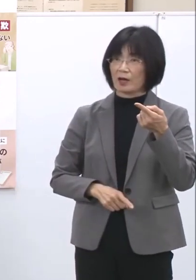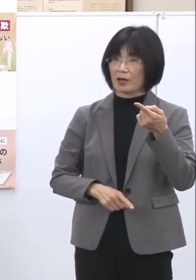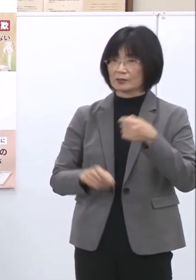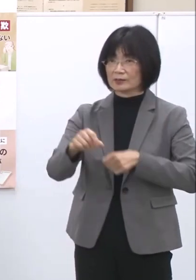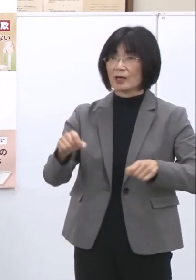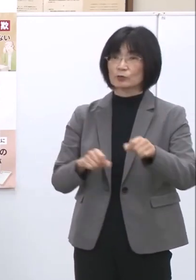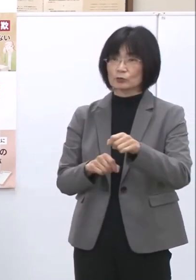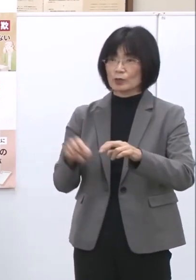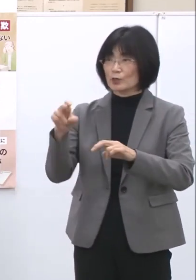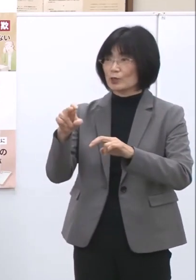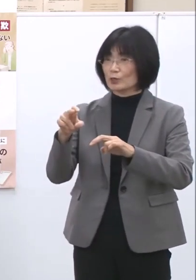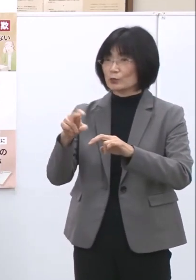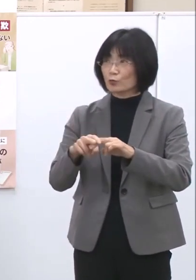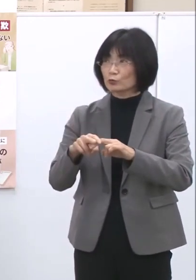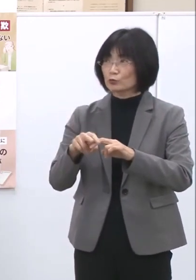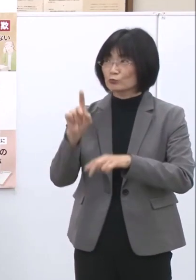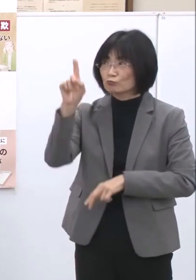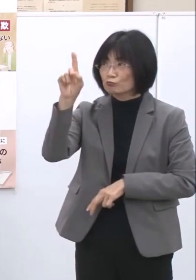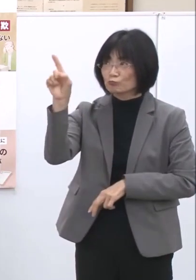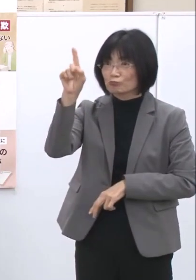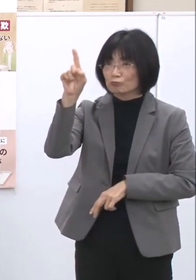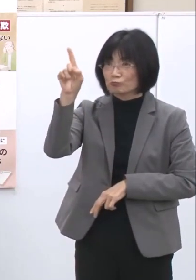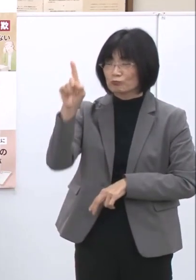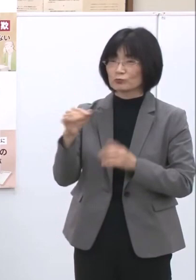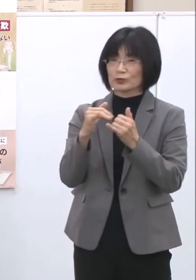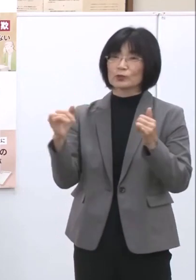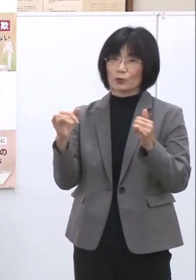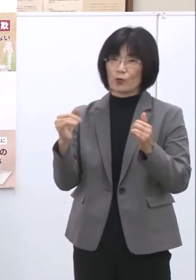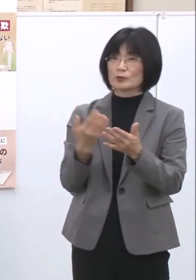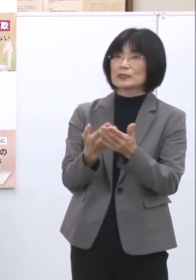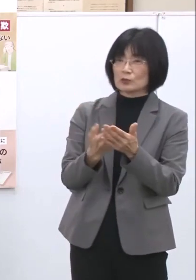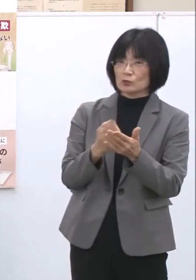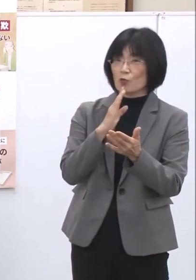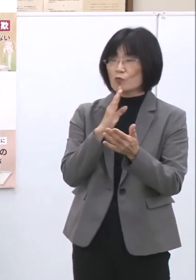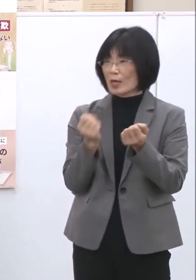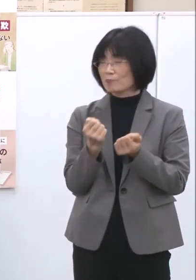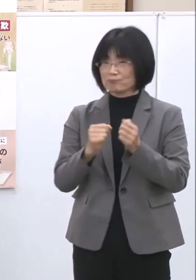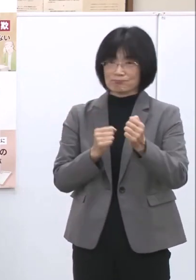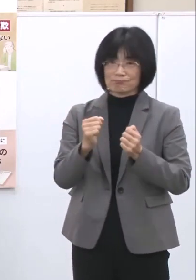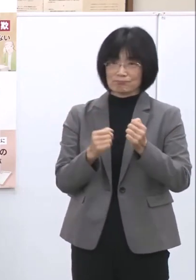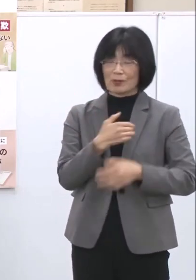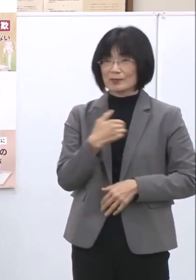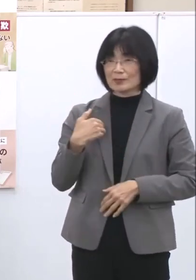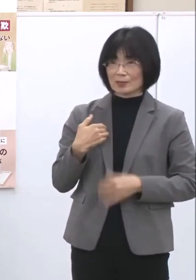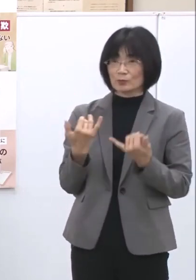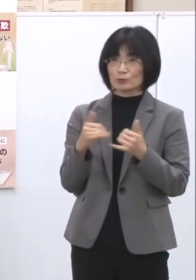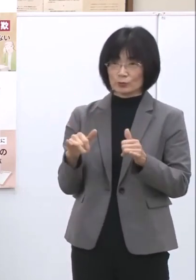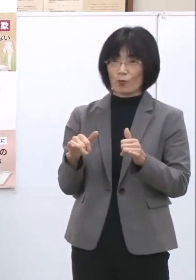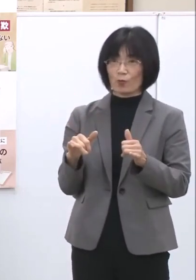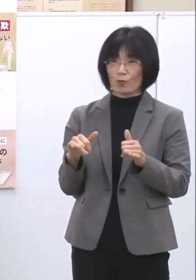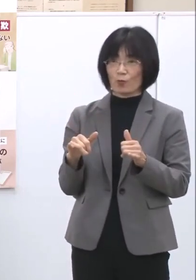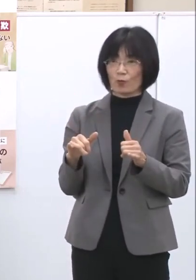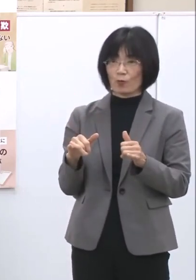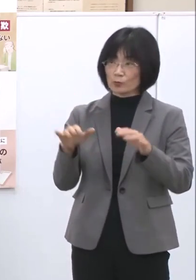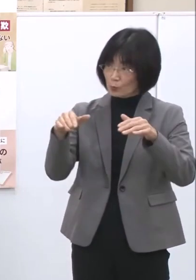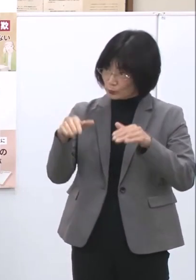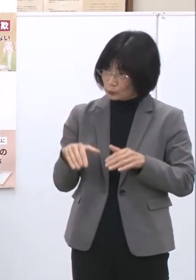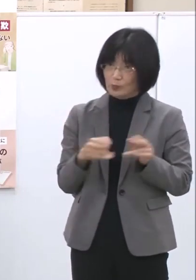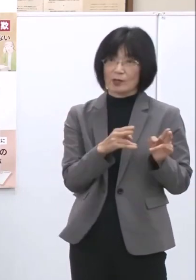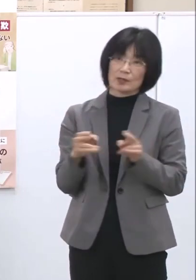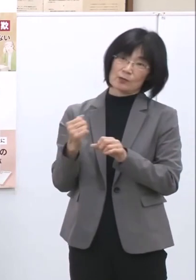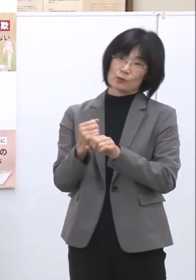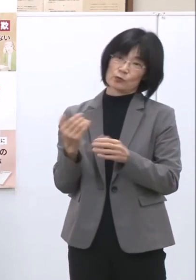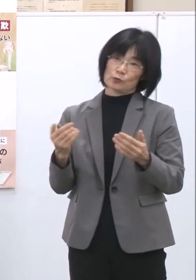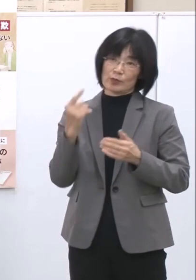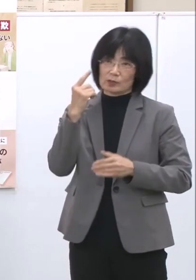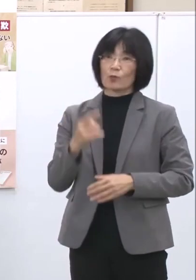逆に乗る人のニーズやドライバー、潜在的なドライバーのニーズを踏まえて制度を作らないといけないなと思いました。特に気にな